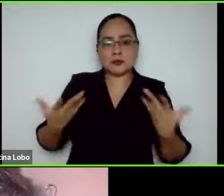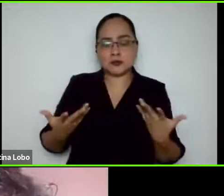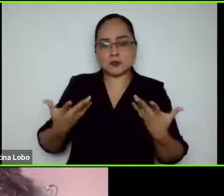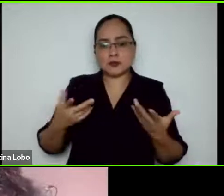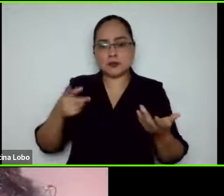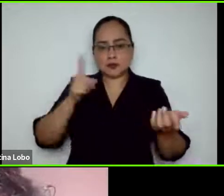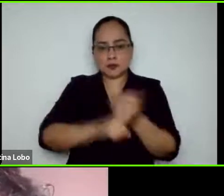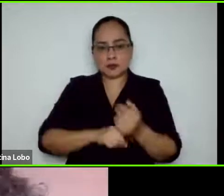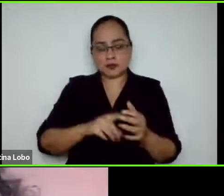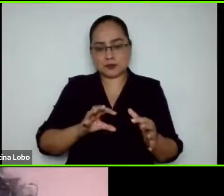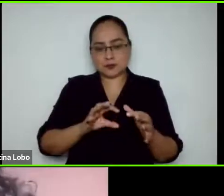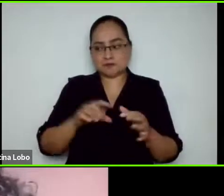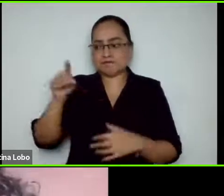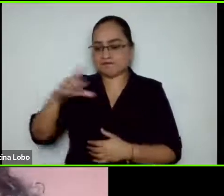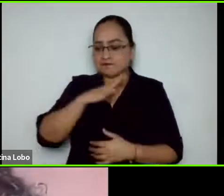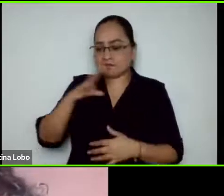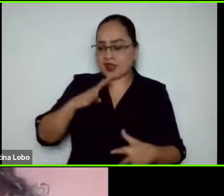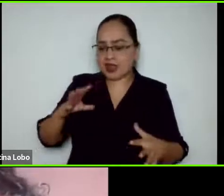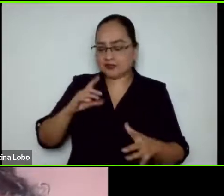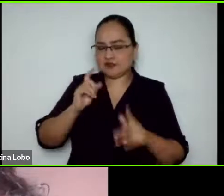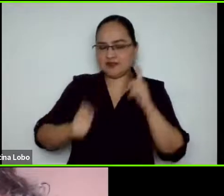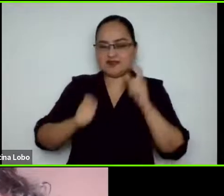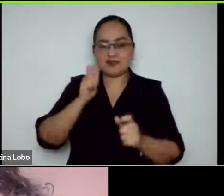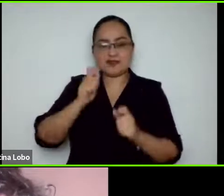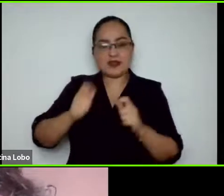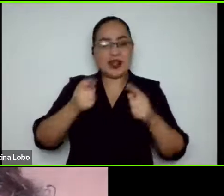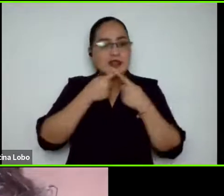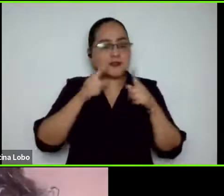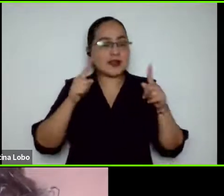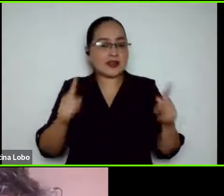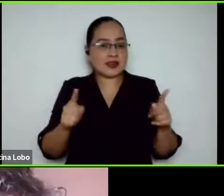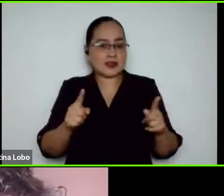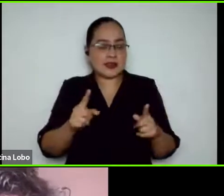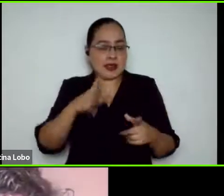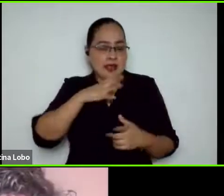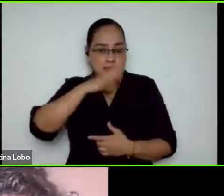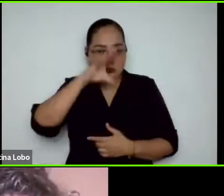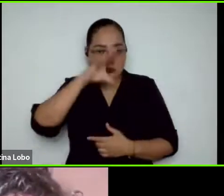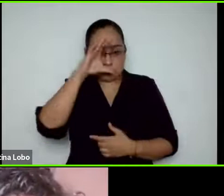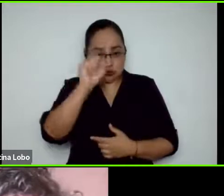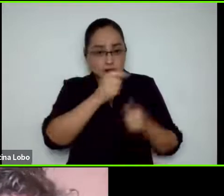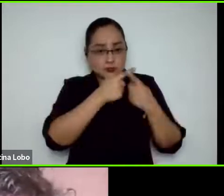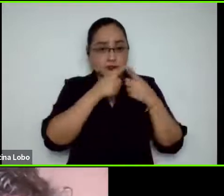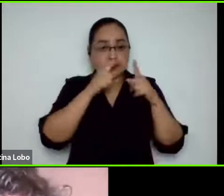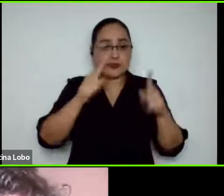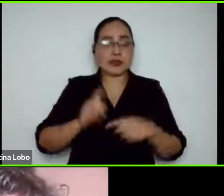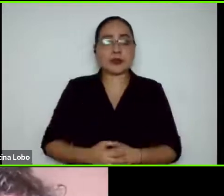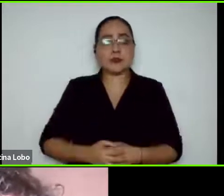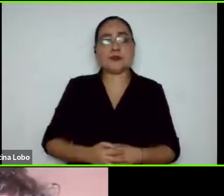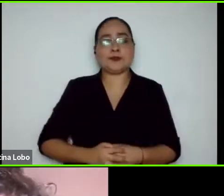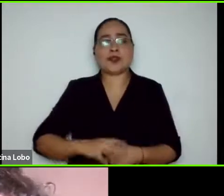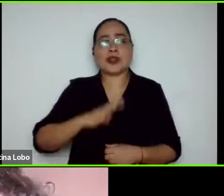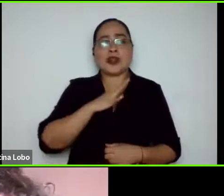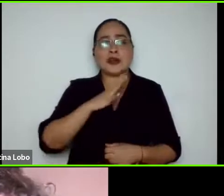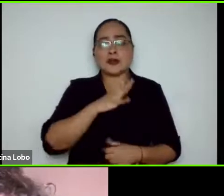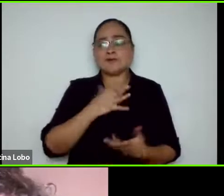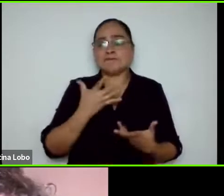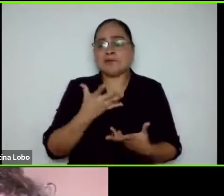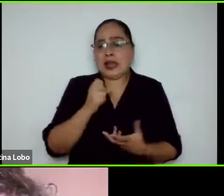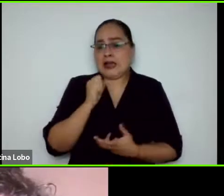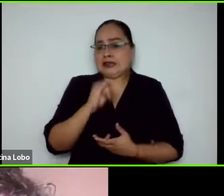constitucionales les dan otra interpretación, pero además porque hay luchas sociales que están ahí, que están en un momento determinado y que